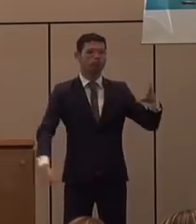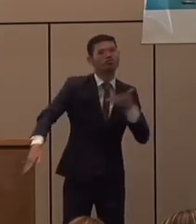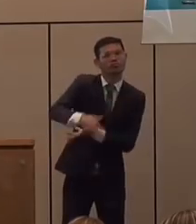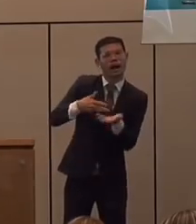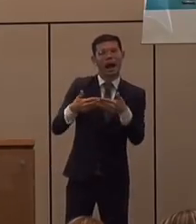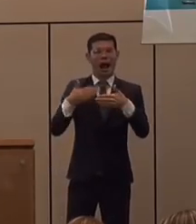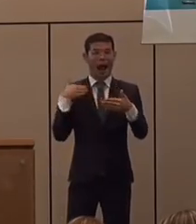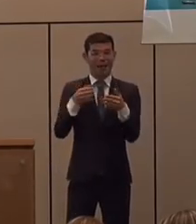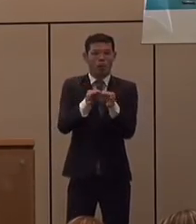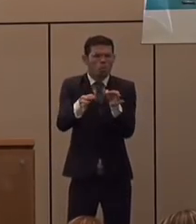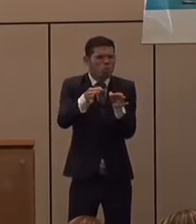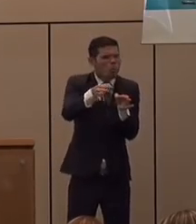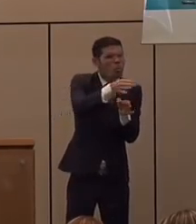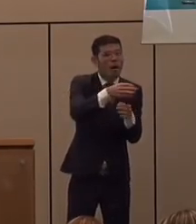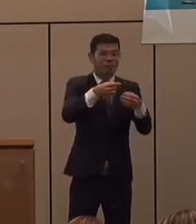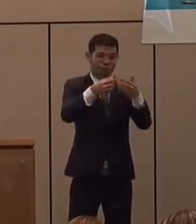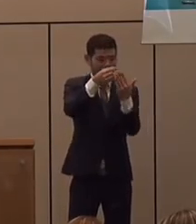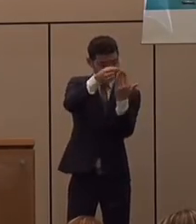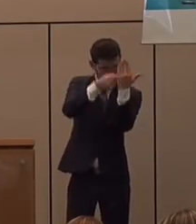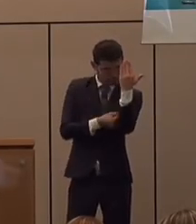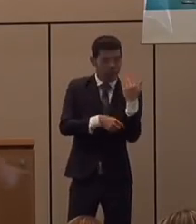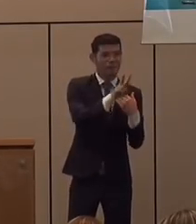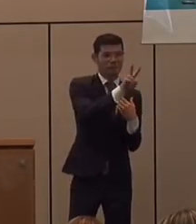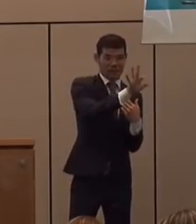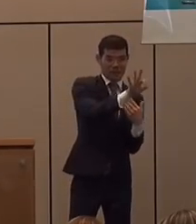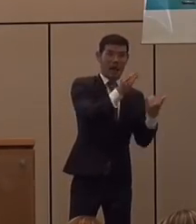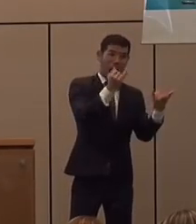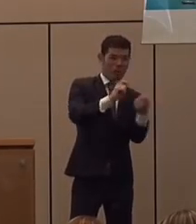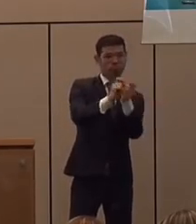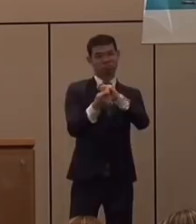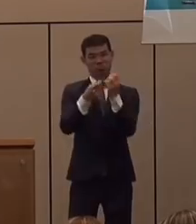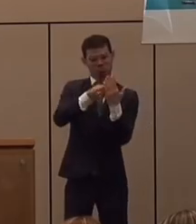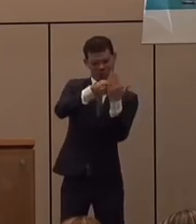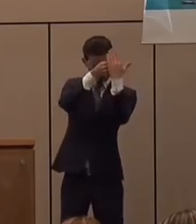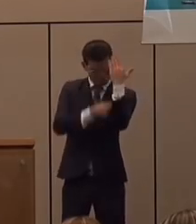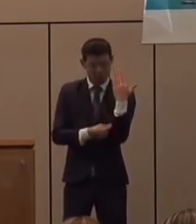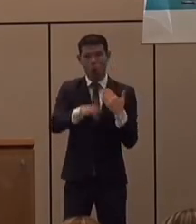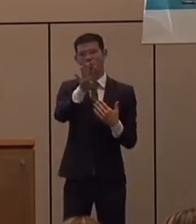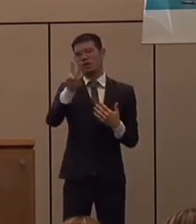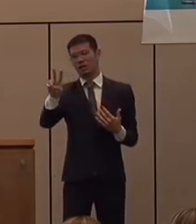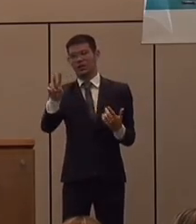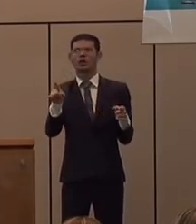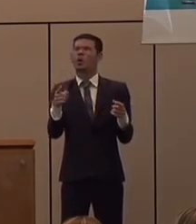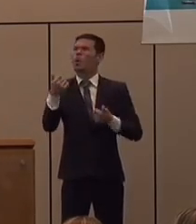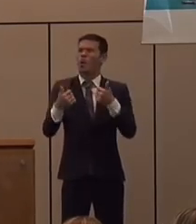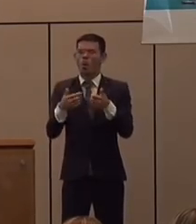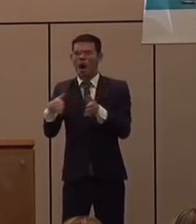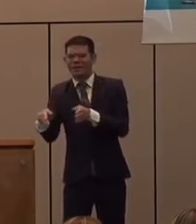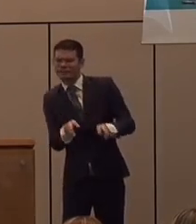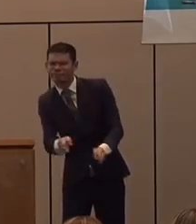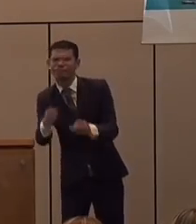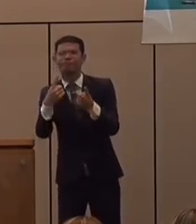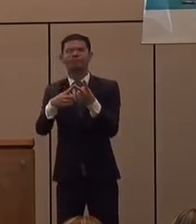con eso ya no solamente estamos enfocados en esas zonas del posconflicto donde estábamos trabajando que era el camino de una